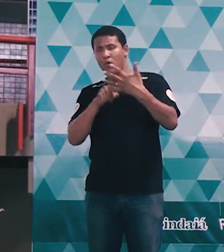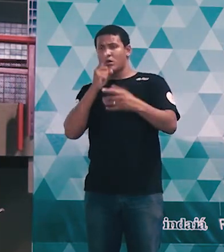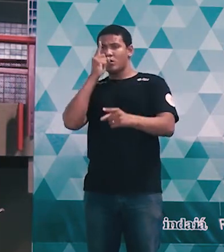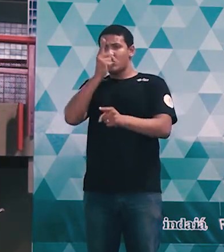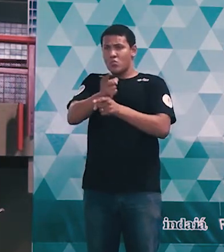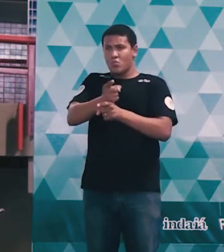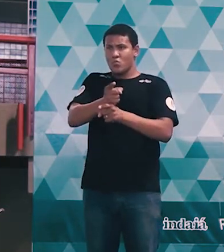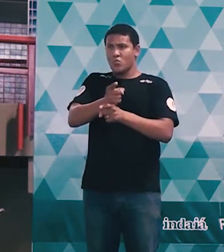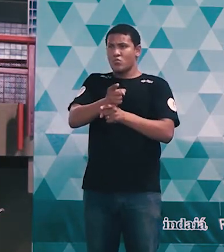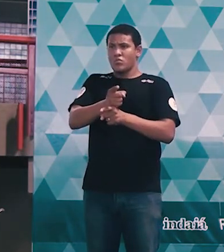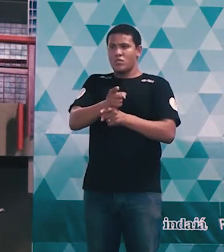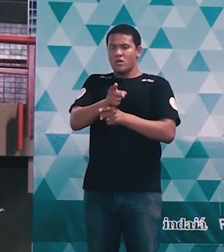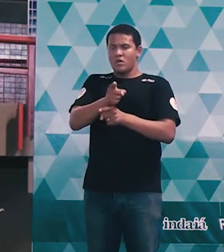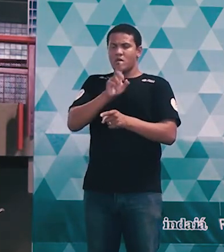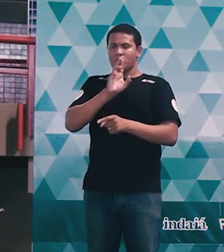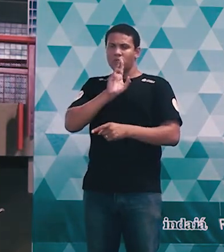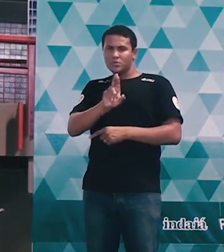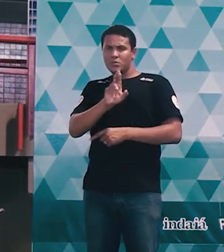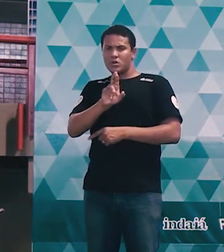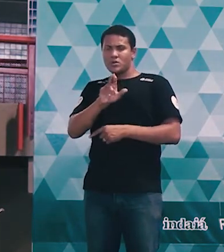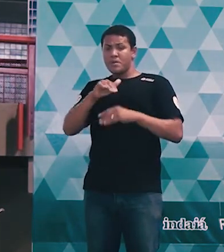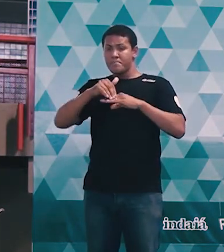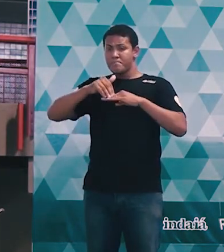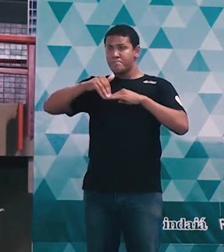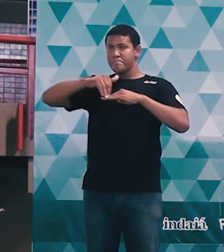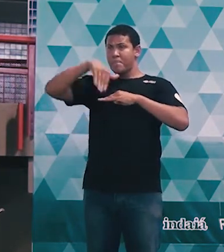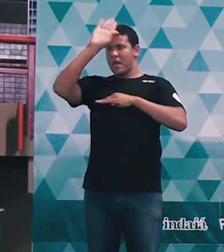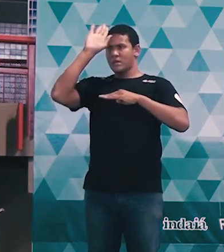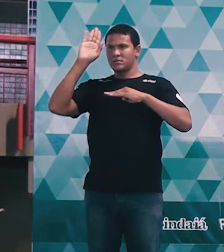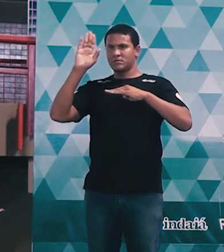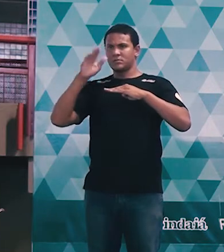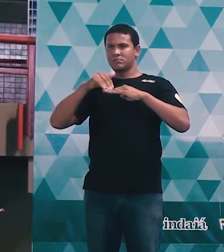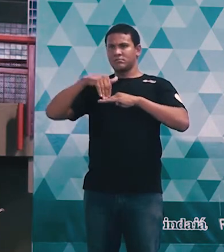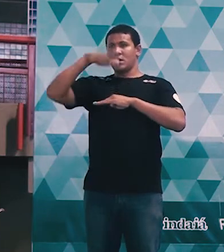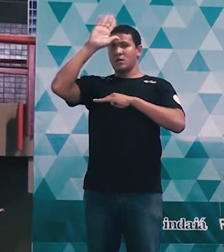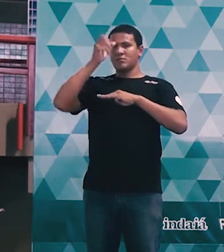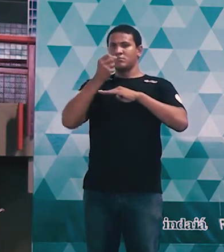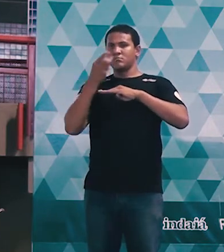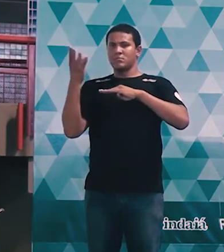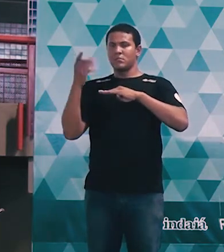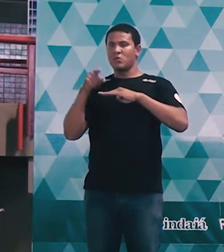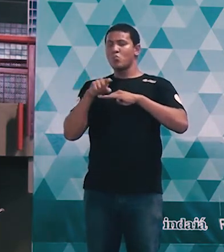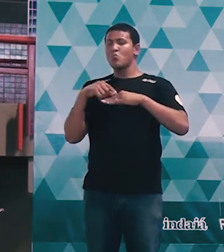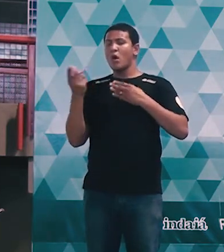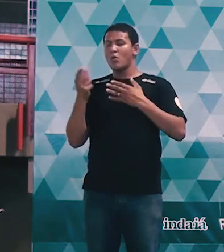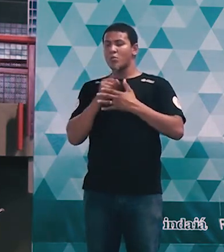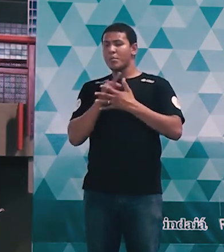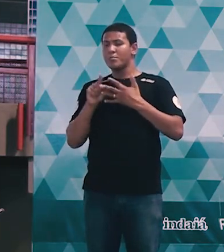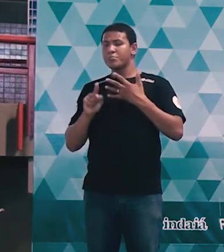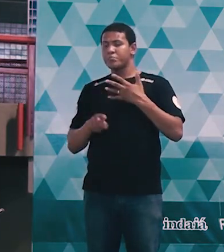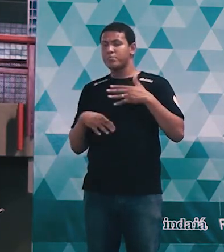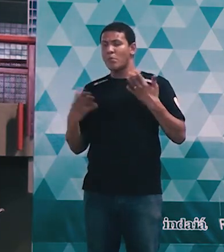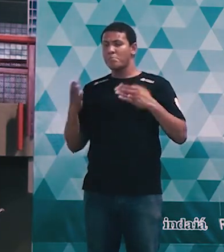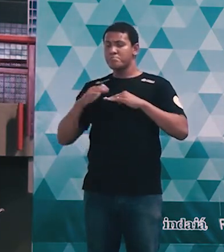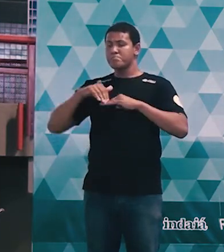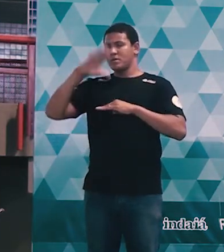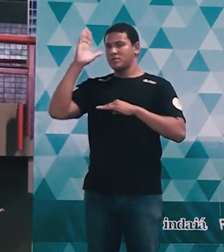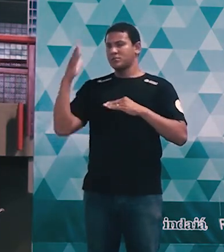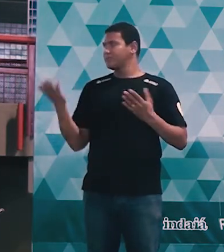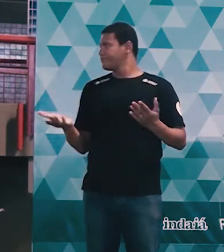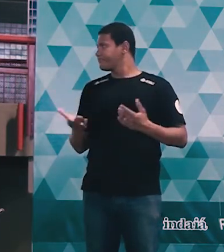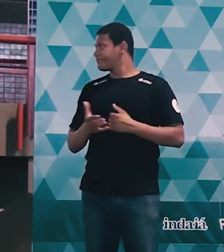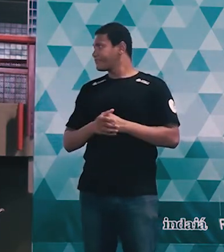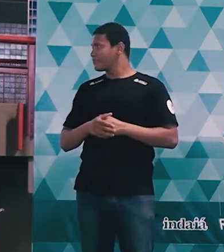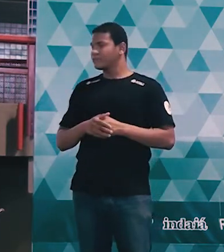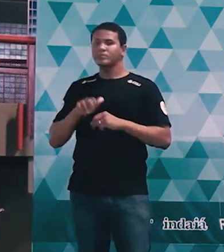de resultados maior do que a média que foi indicada. Quantos experimentos de cada reagente eu tenho acima da média? Então o que é que eu vou